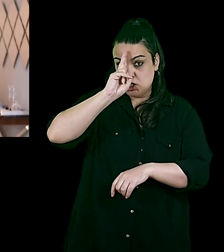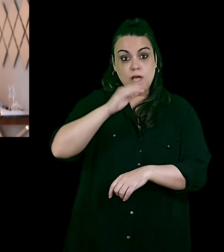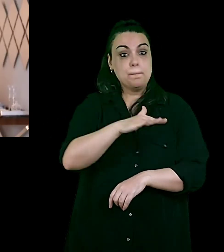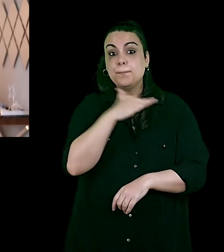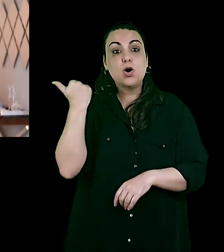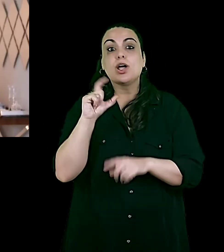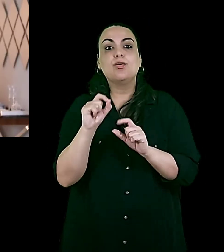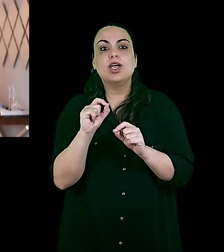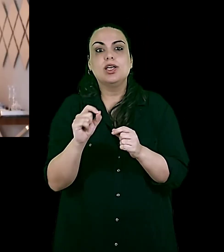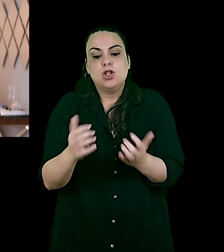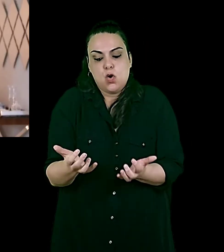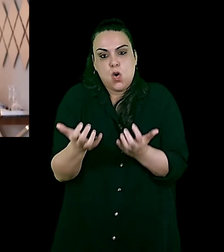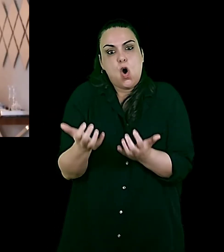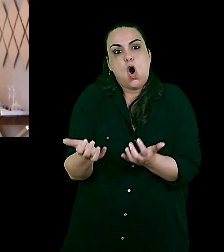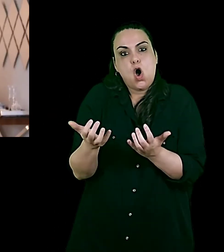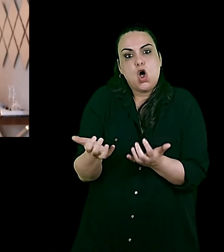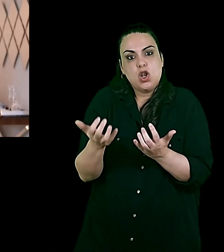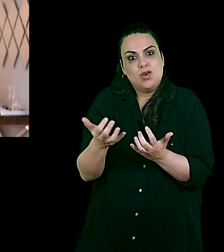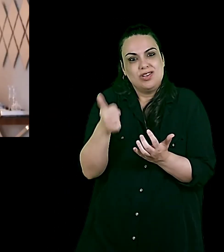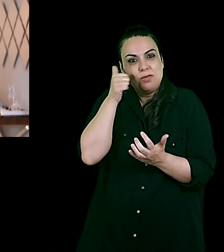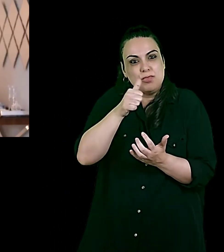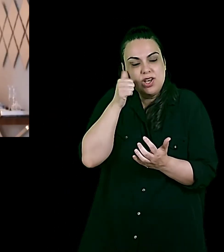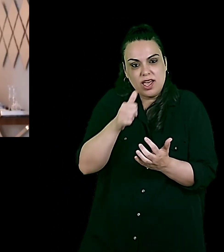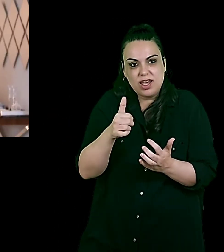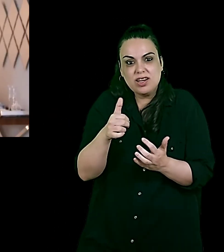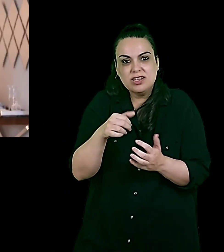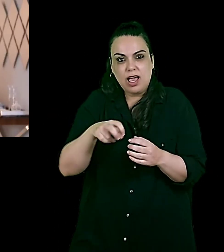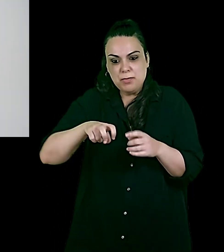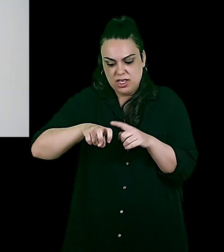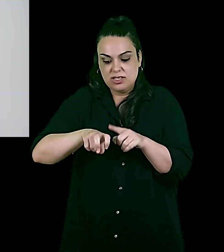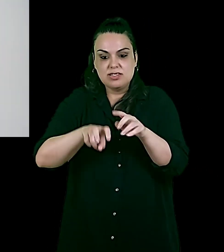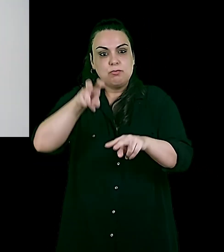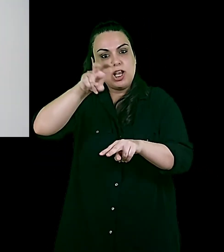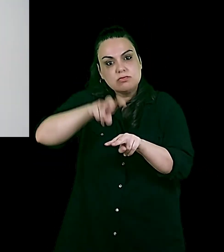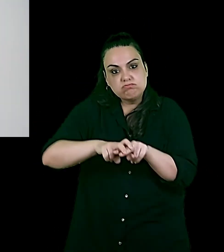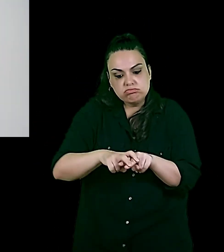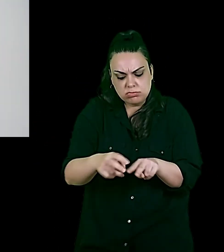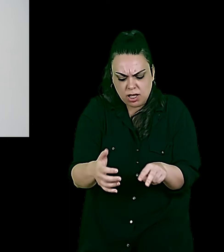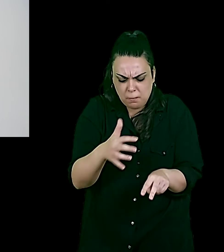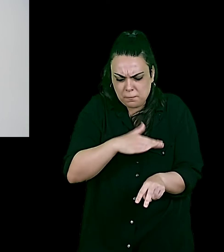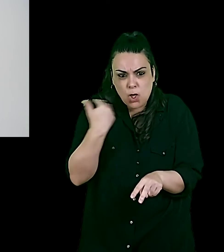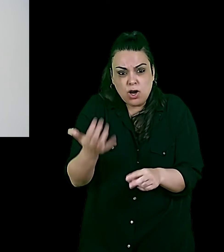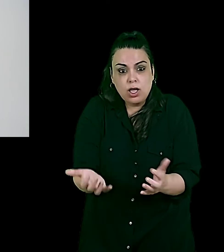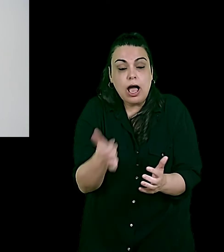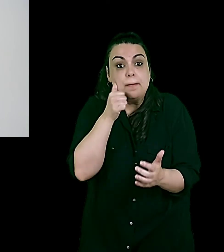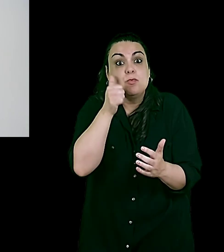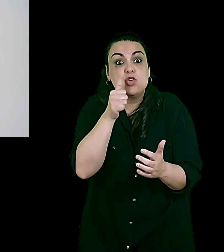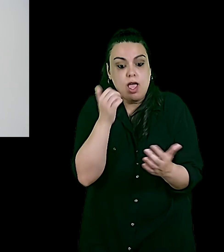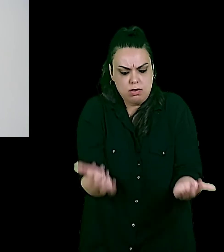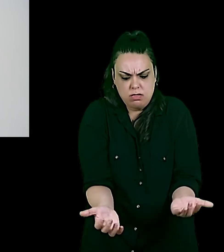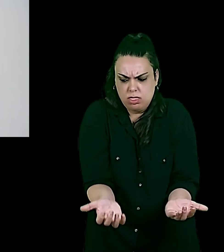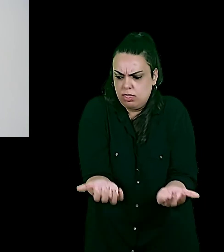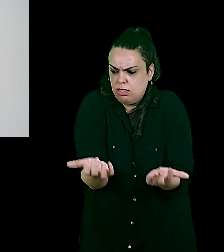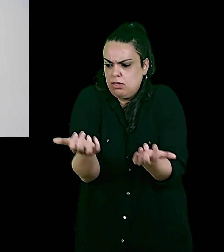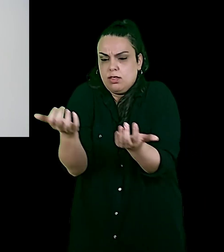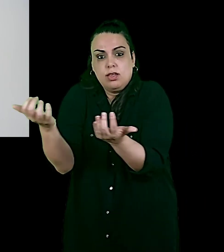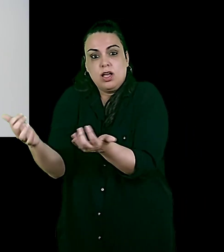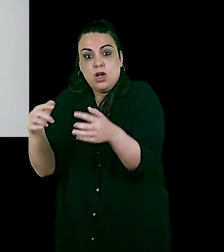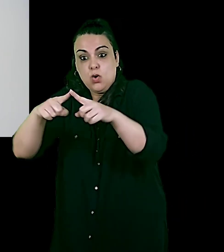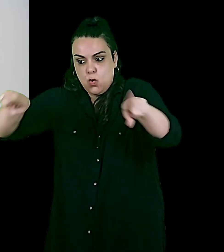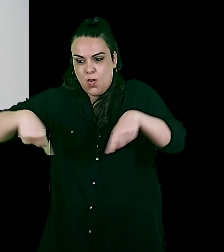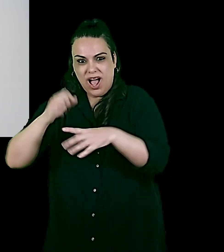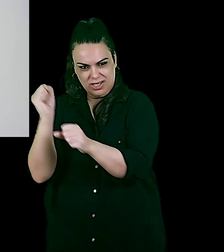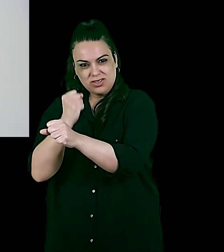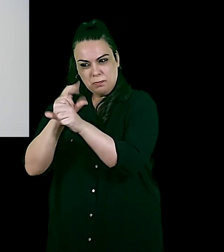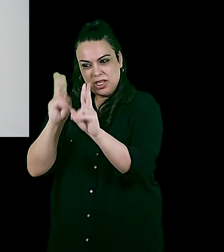no colo, nos joelhos dela. Ela pega o menino, gente, no colo. Vai lá para o quarto que ela construiu para o homem de